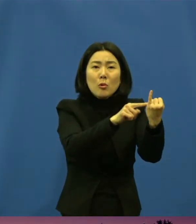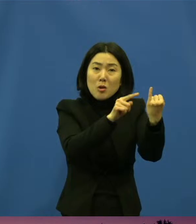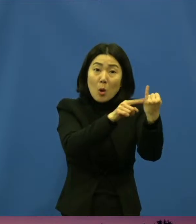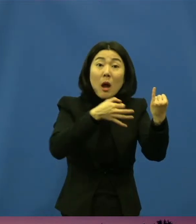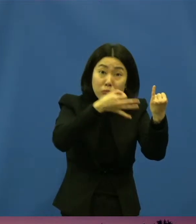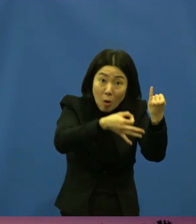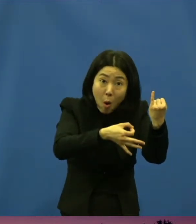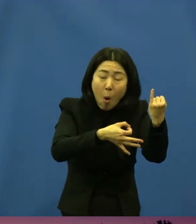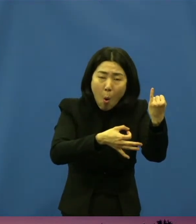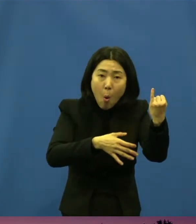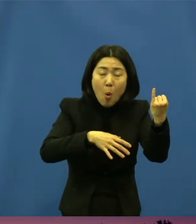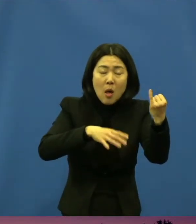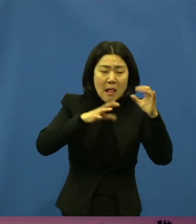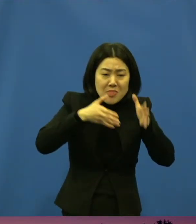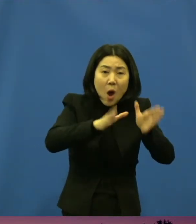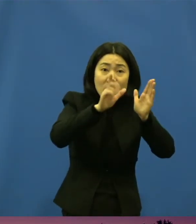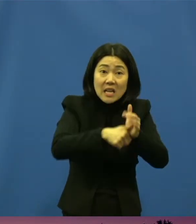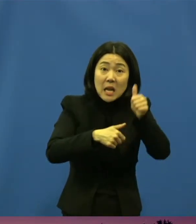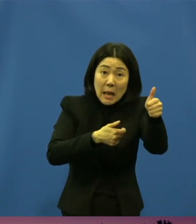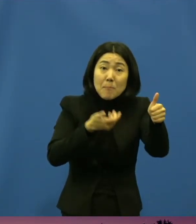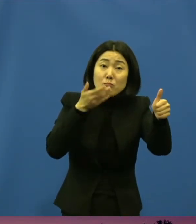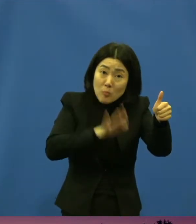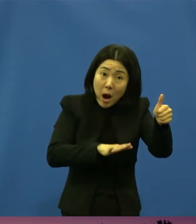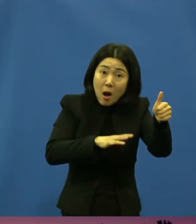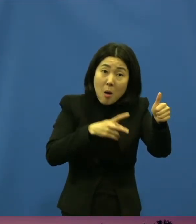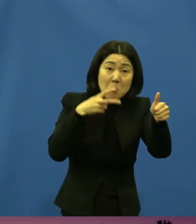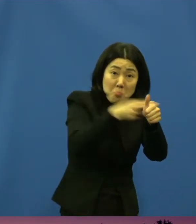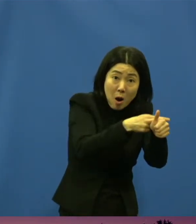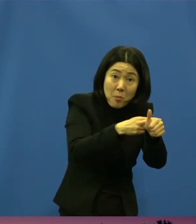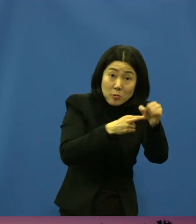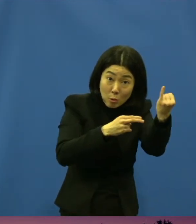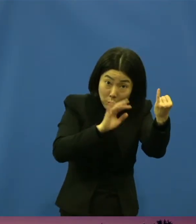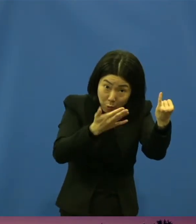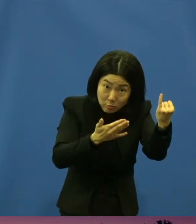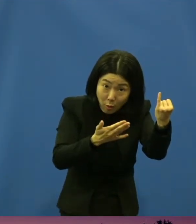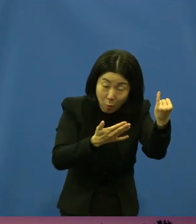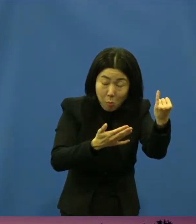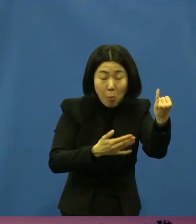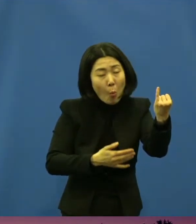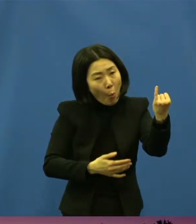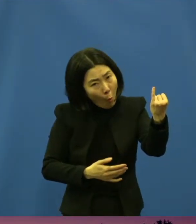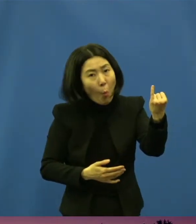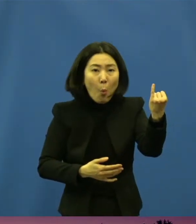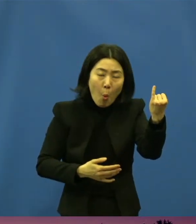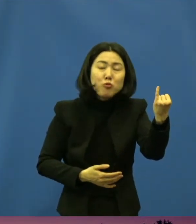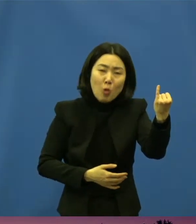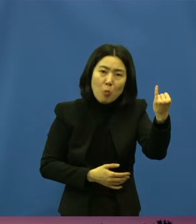마귀가 거짓된 진리를 퍼뜨리는 데 열심입니다. 무엇이 먼저 자리를 잡느냐는 거죠.